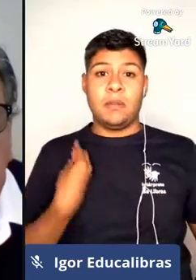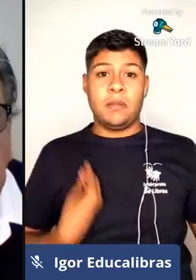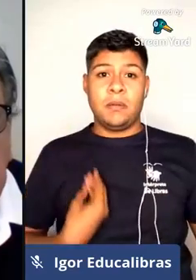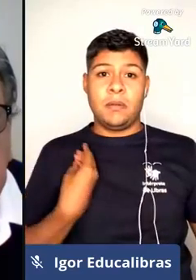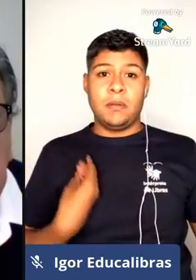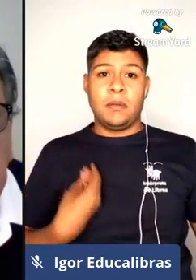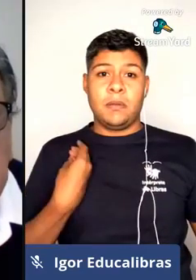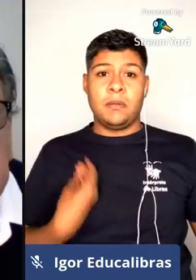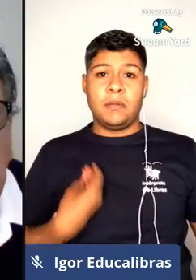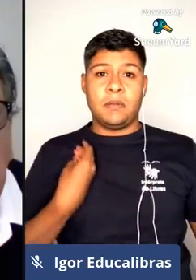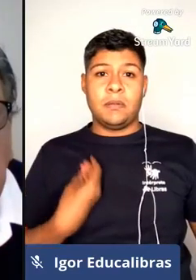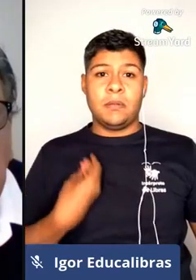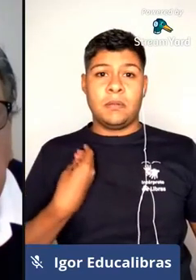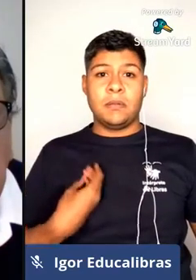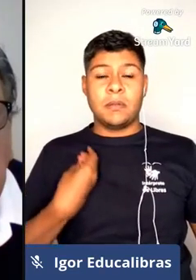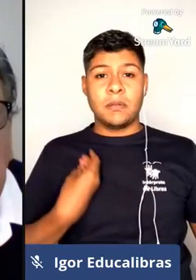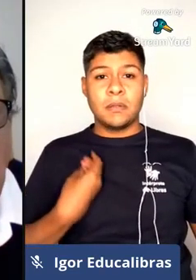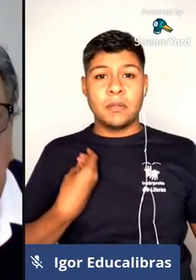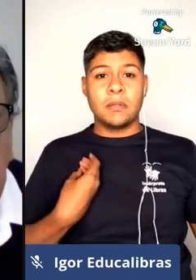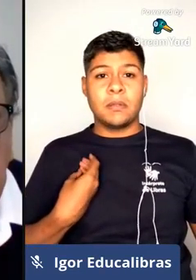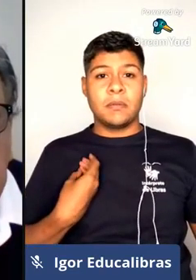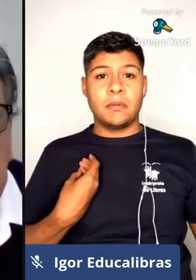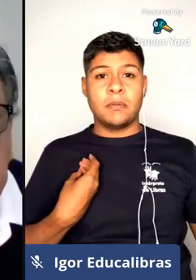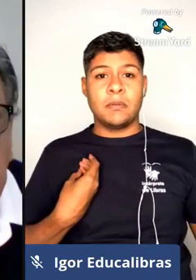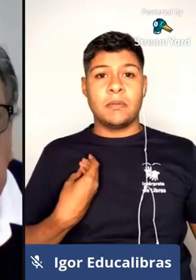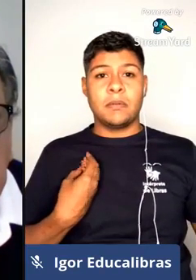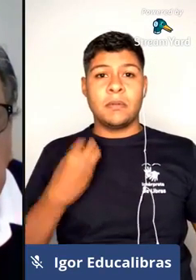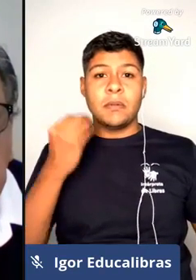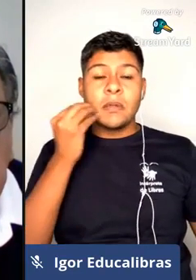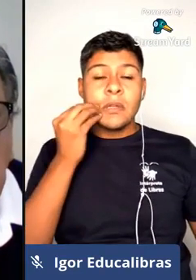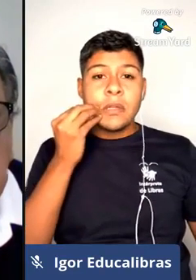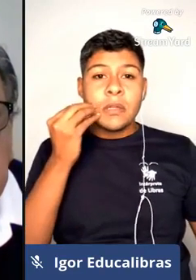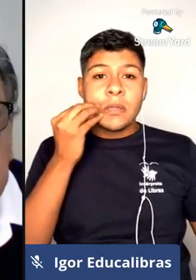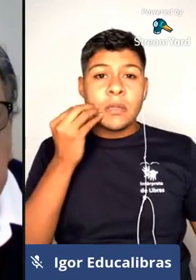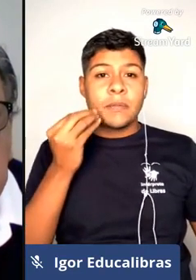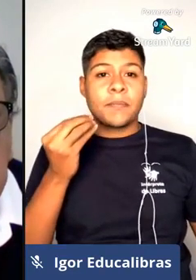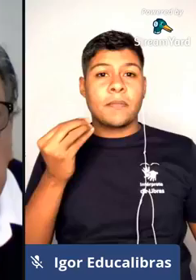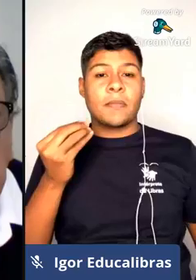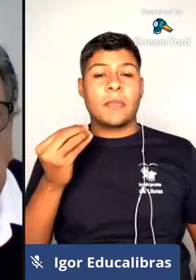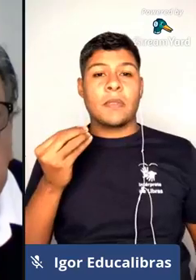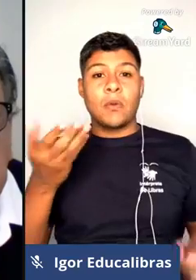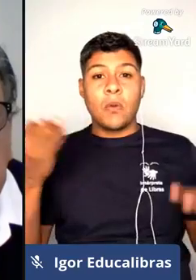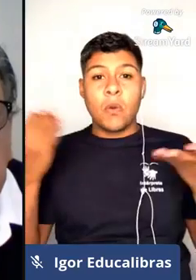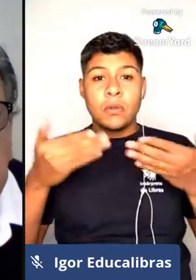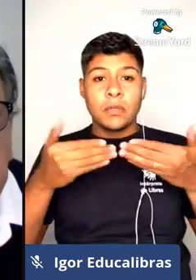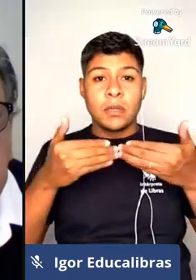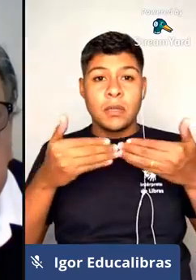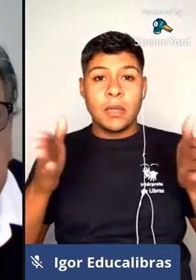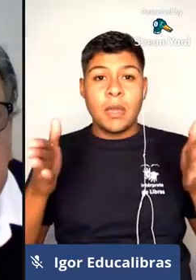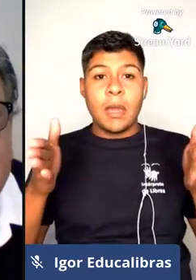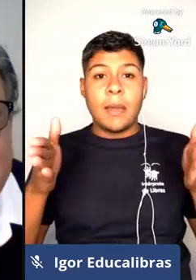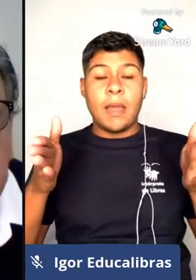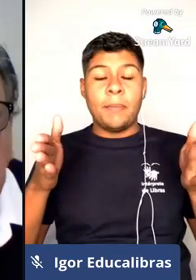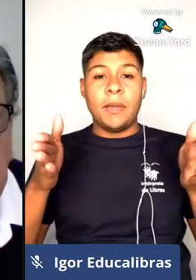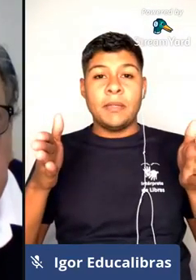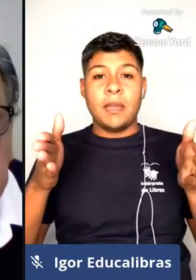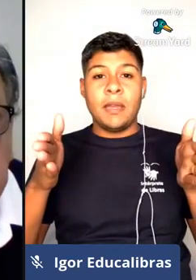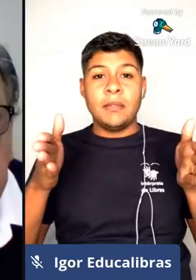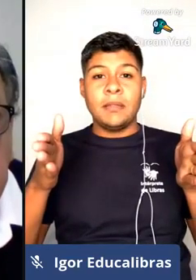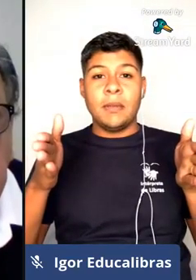e a referência que você colocou nesta abertura hoje, de que o movimento precisa